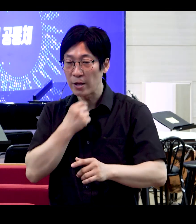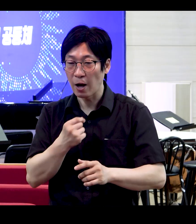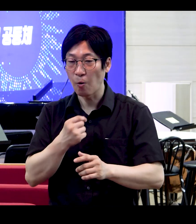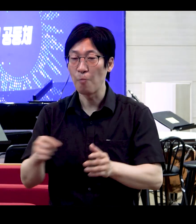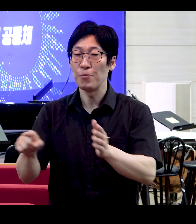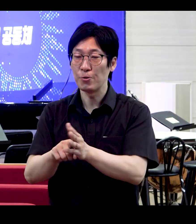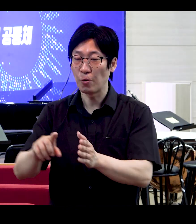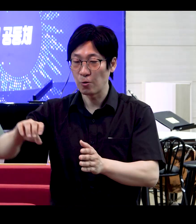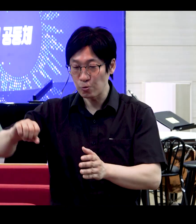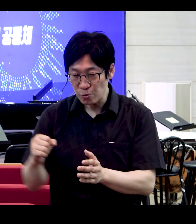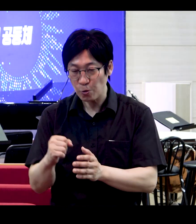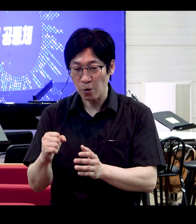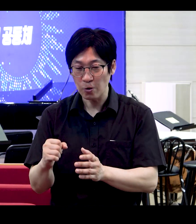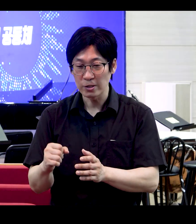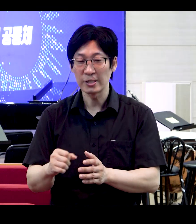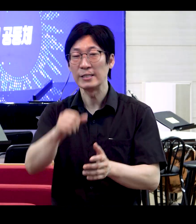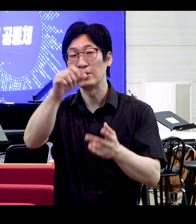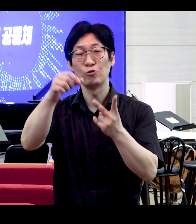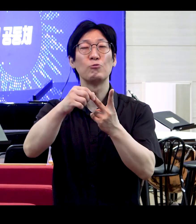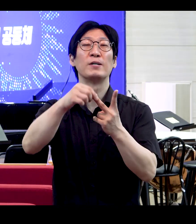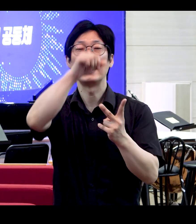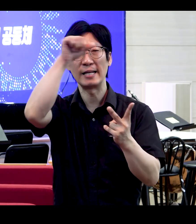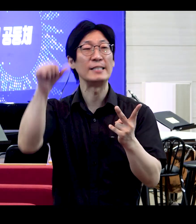순종하고 받아들이는 그런 인생이 있다는 거예요.